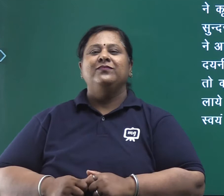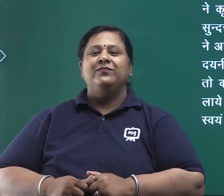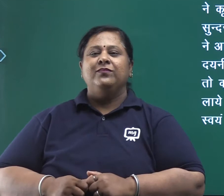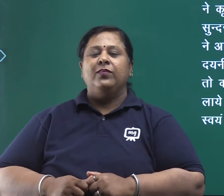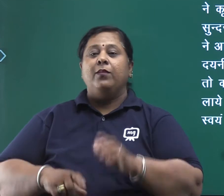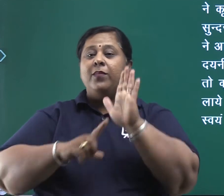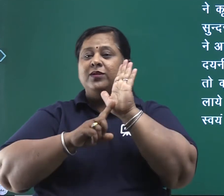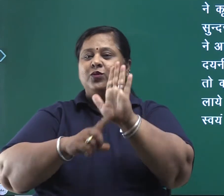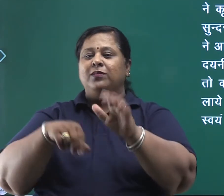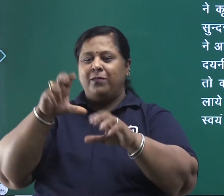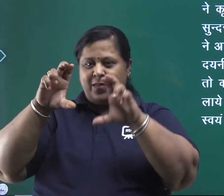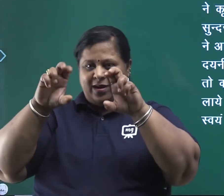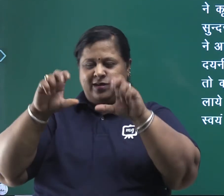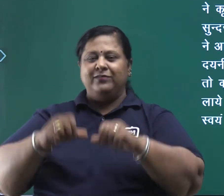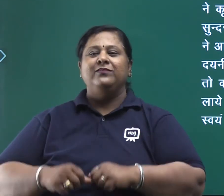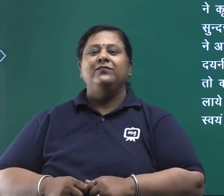प्रस्तुत पाठ